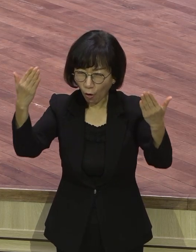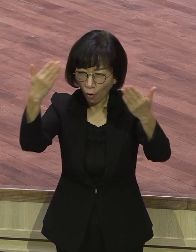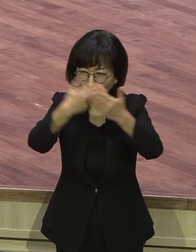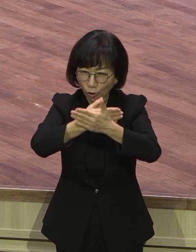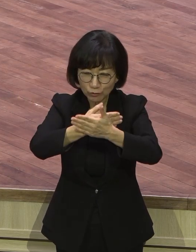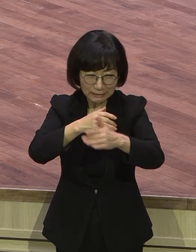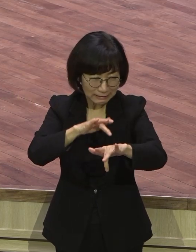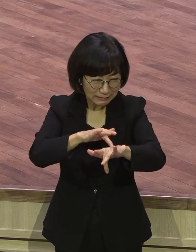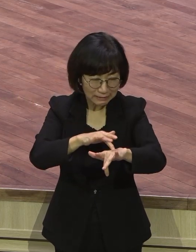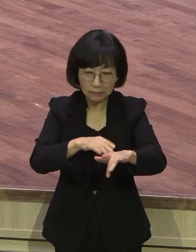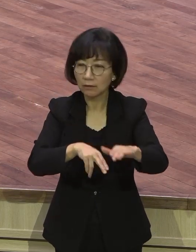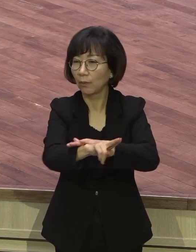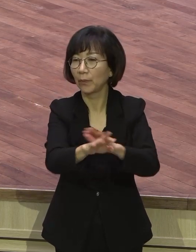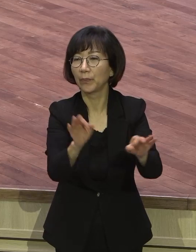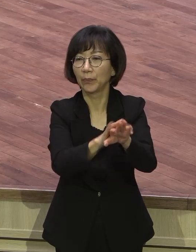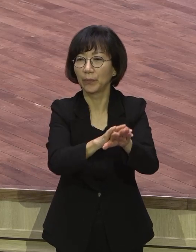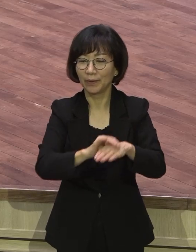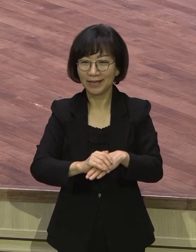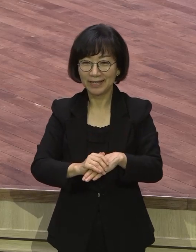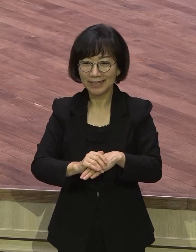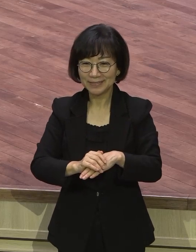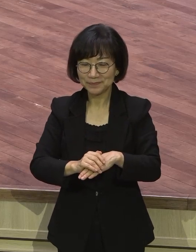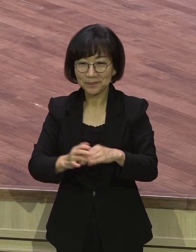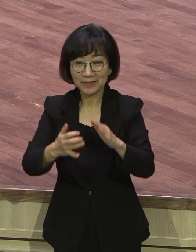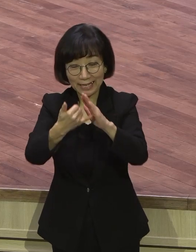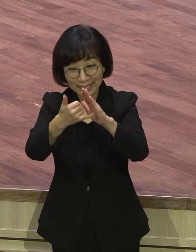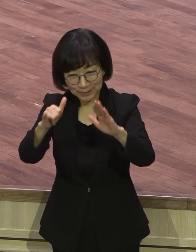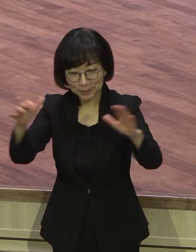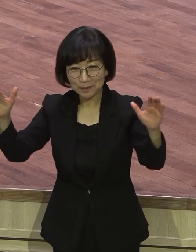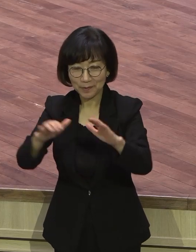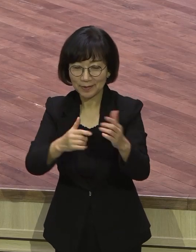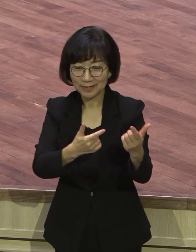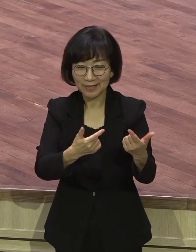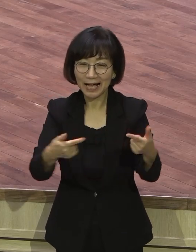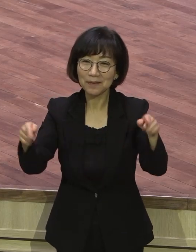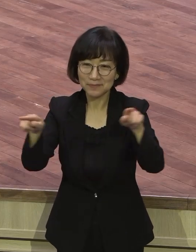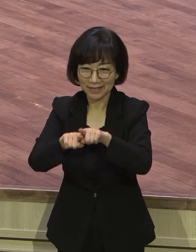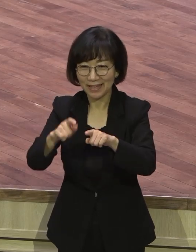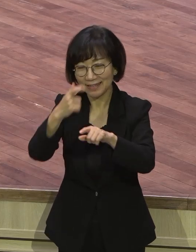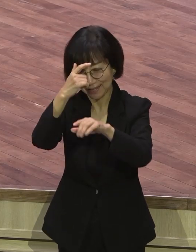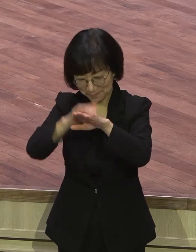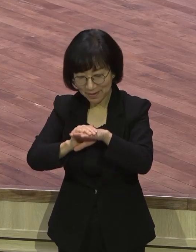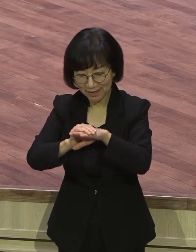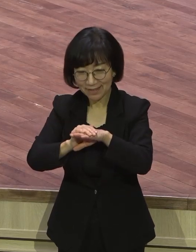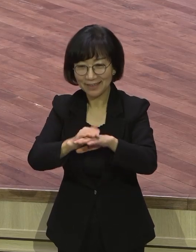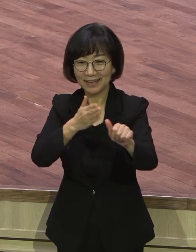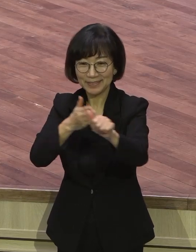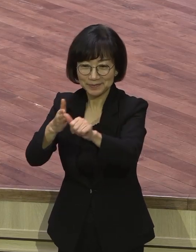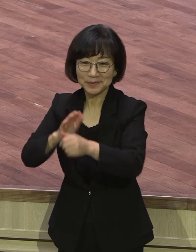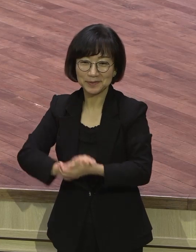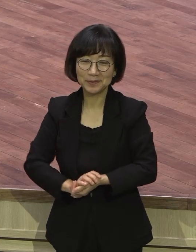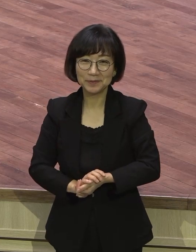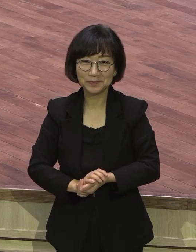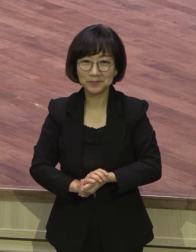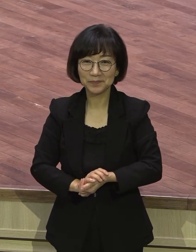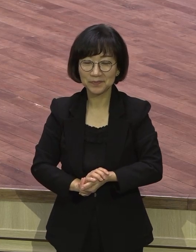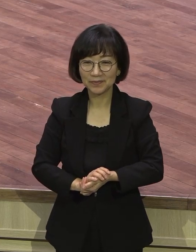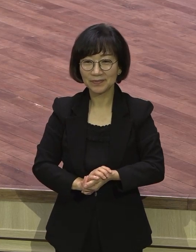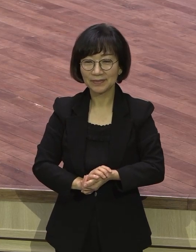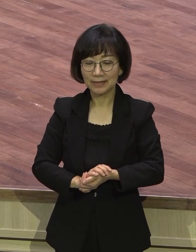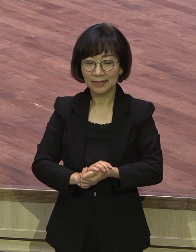행복한 가정이 될 수밖에 없죠. 함께 예배 들을 때 가정이 다 모여서 함께 예배 들을 때 예배 시간만 말고 가족끼리 그렇게 예배 들이는